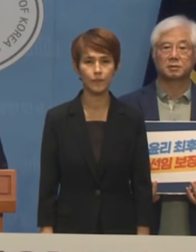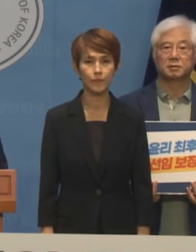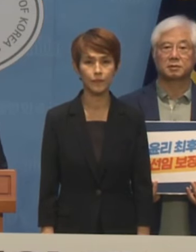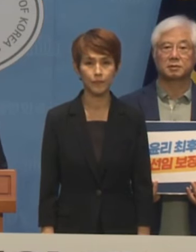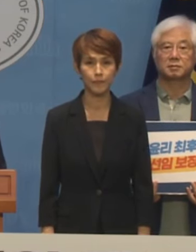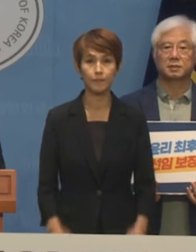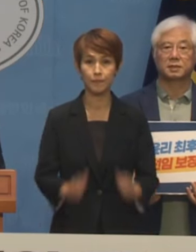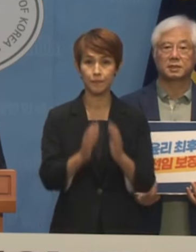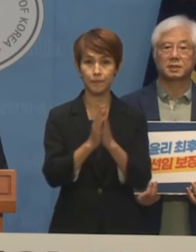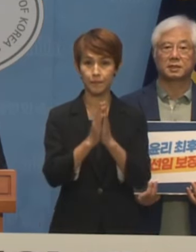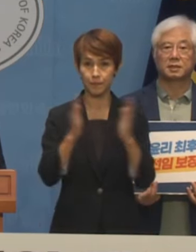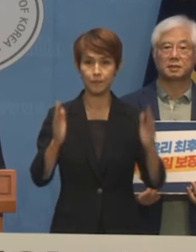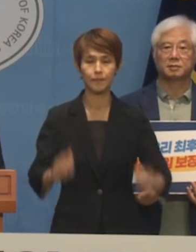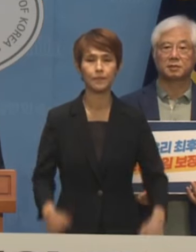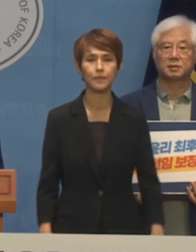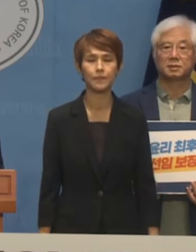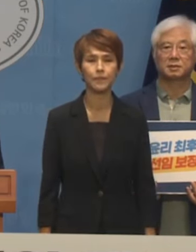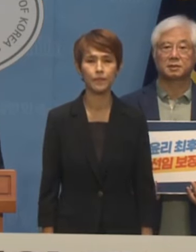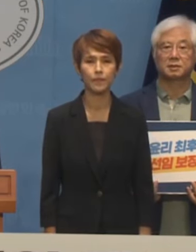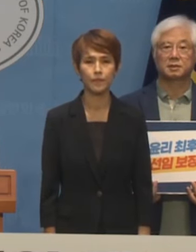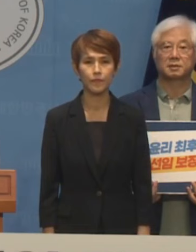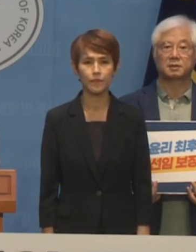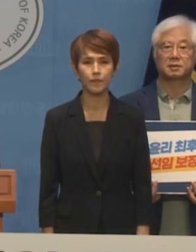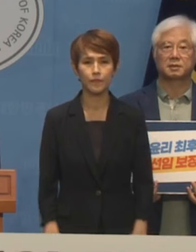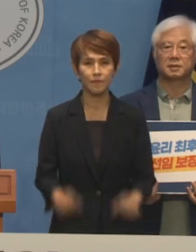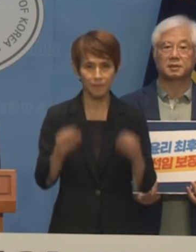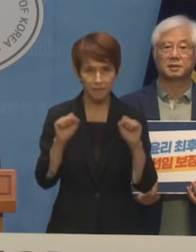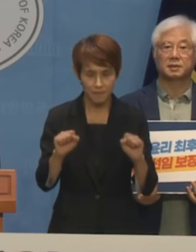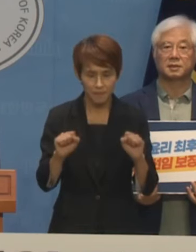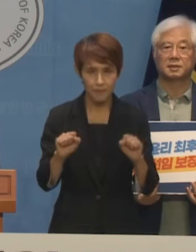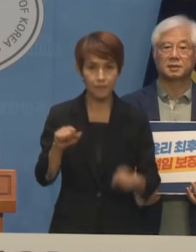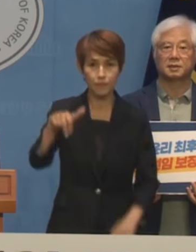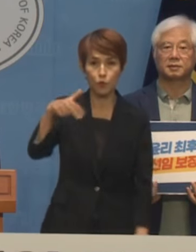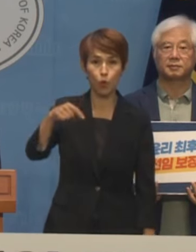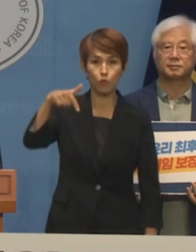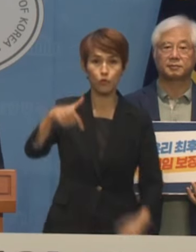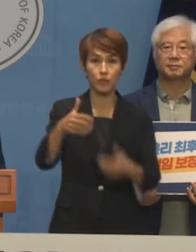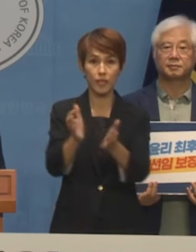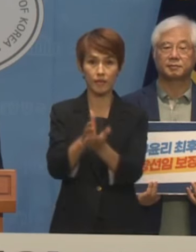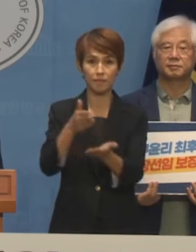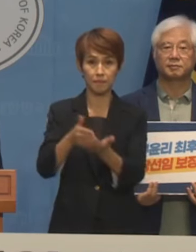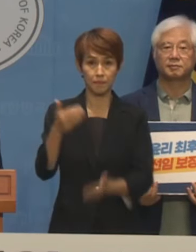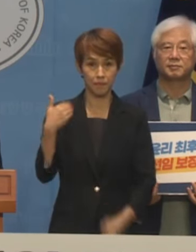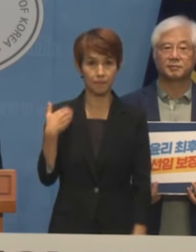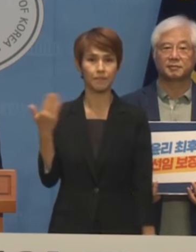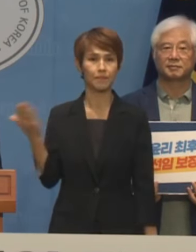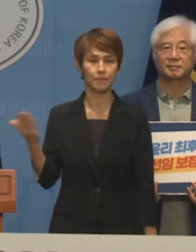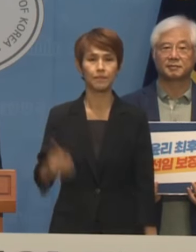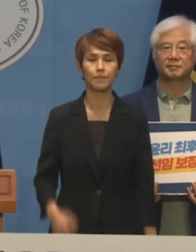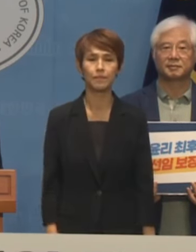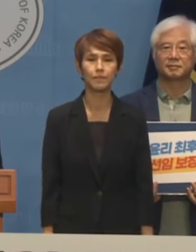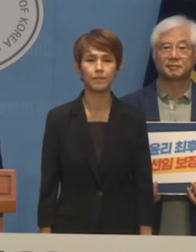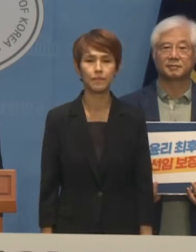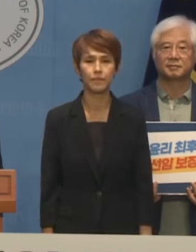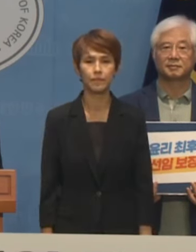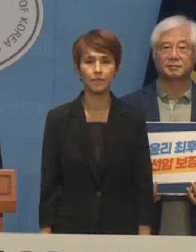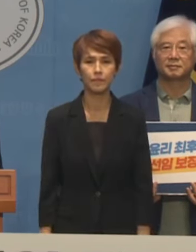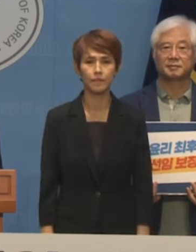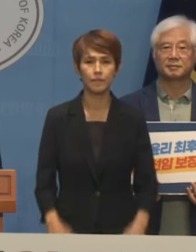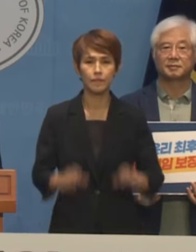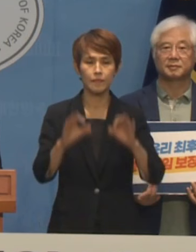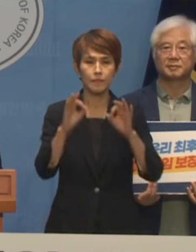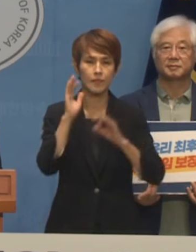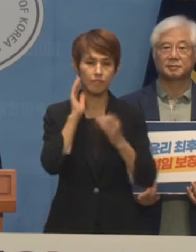네, 기자회견 시작하도록 하겠습니다. 안녕하십니까. 조국혁신당 대변인 강미정입니다.